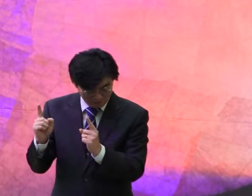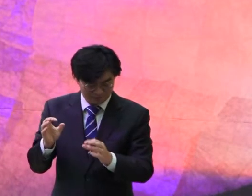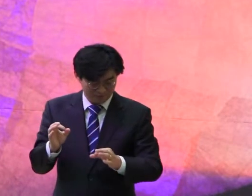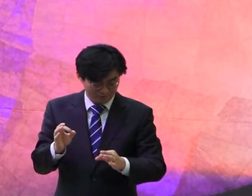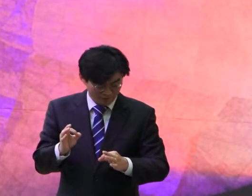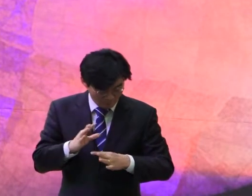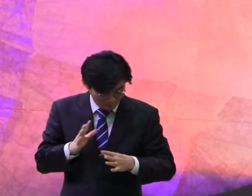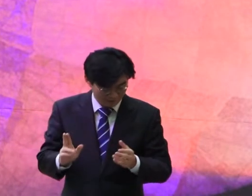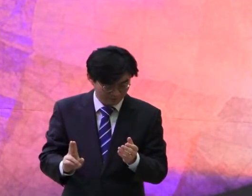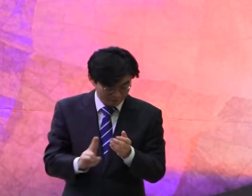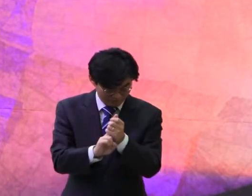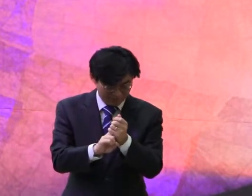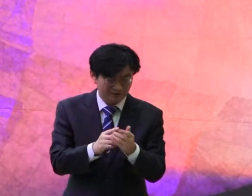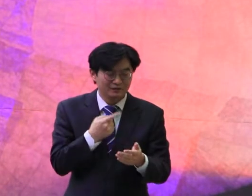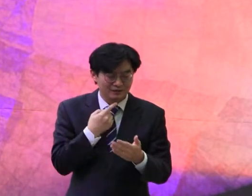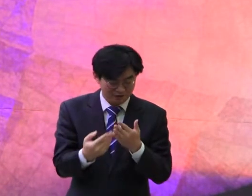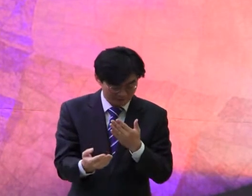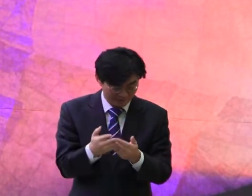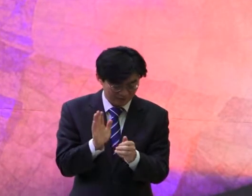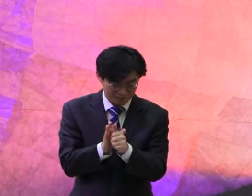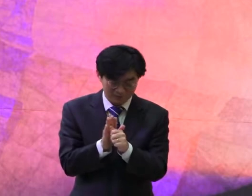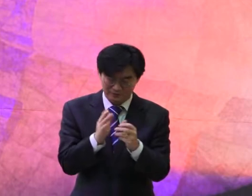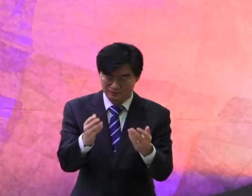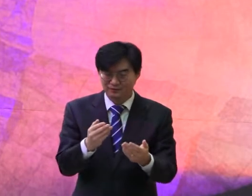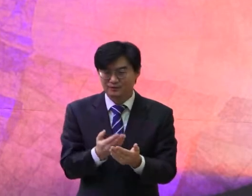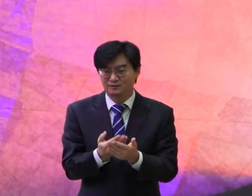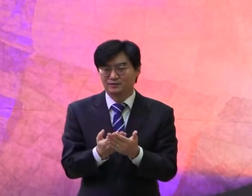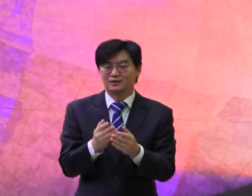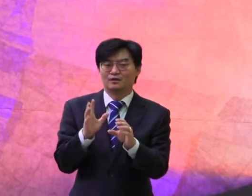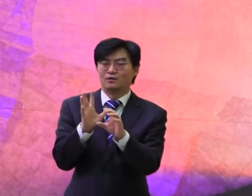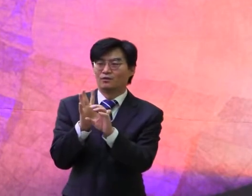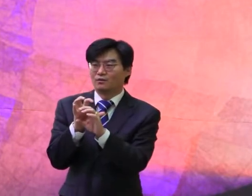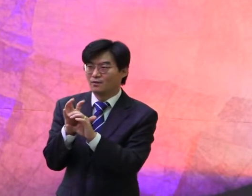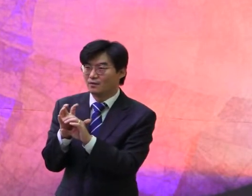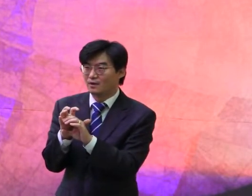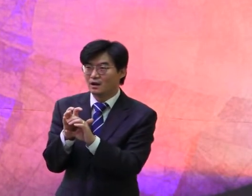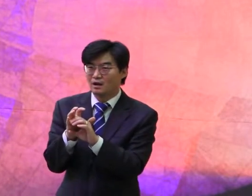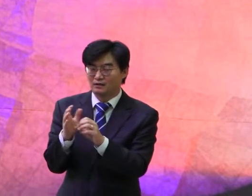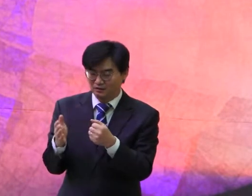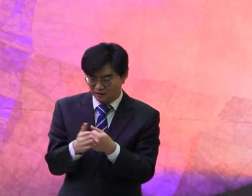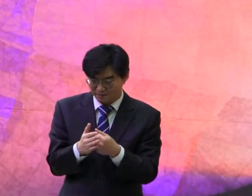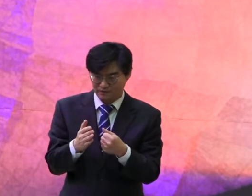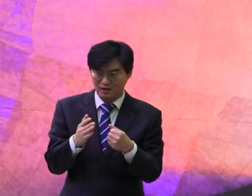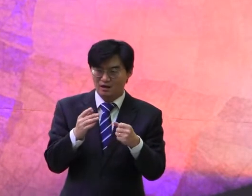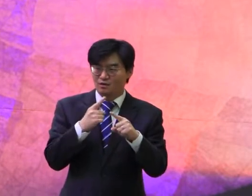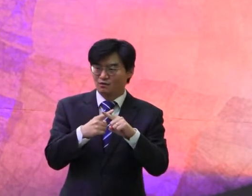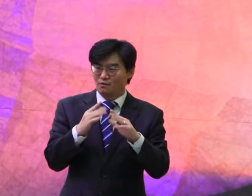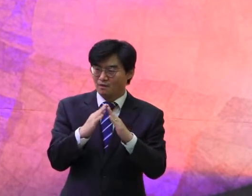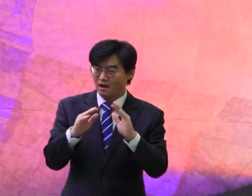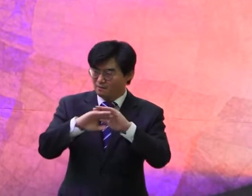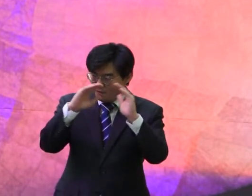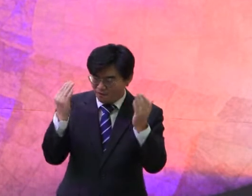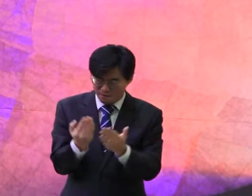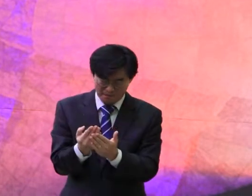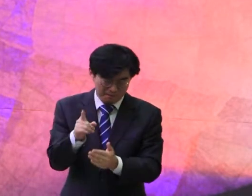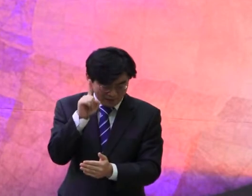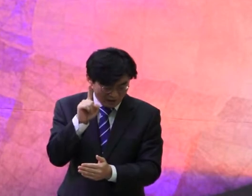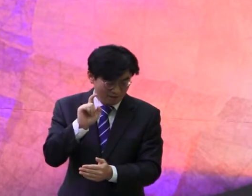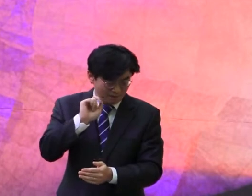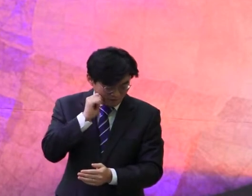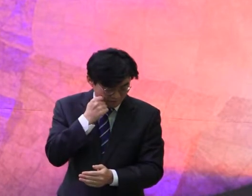주시옵소서. 코로나19로 인하여 아직까지 정상적인 예배를 드리지 못하고 있습니다. 모든 성도님